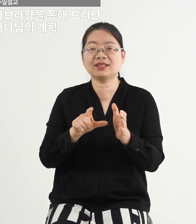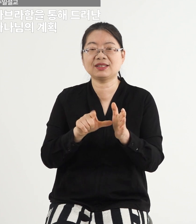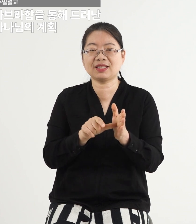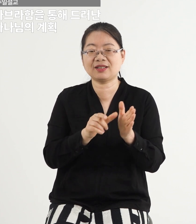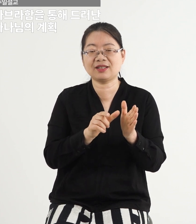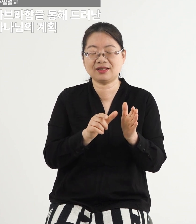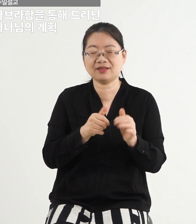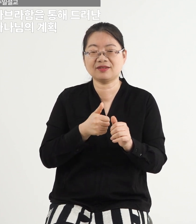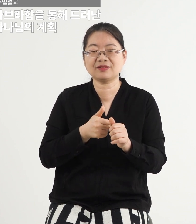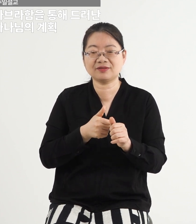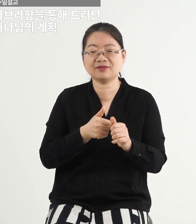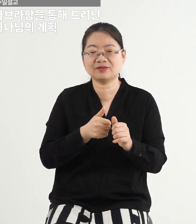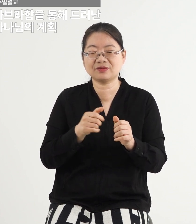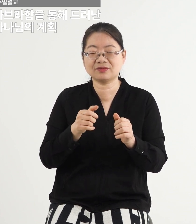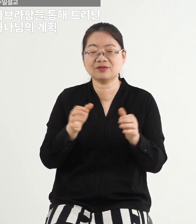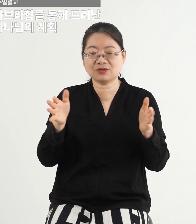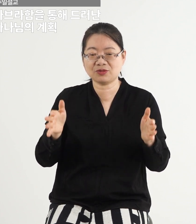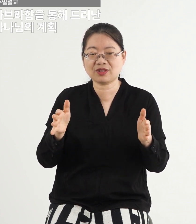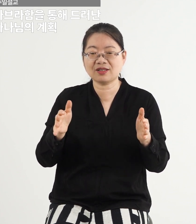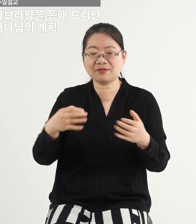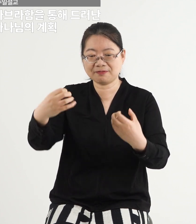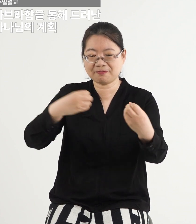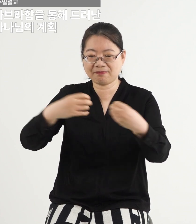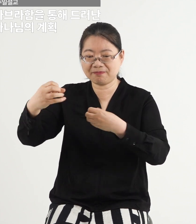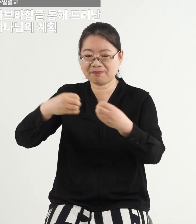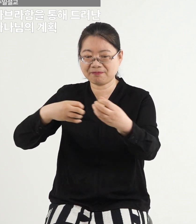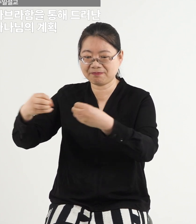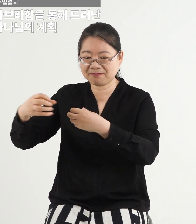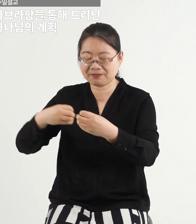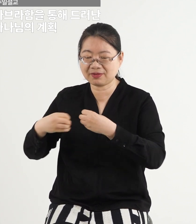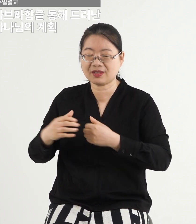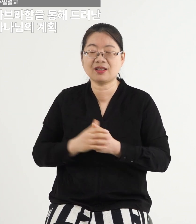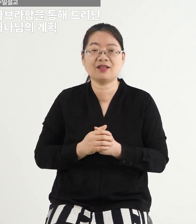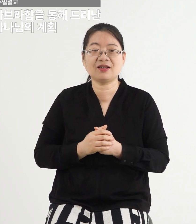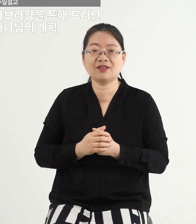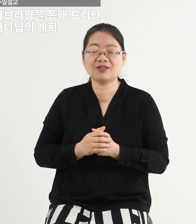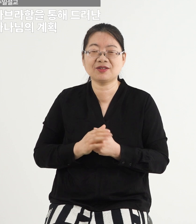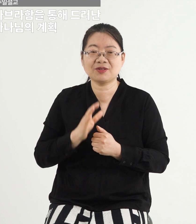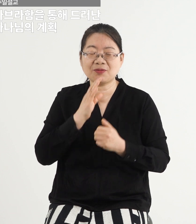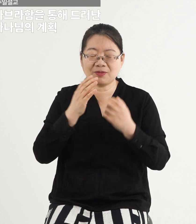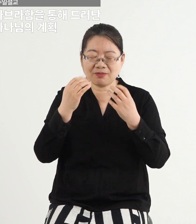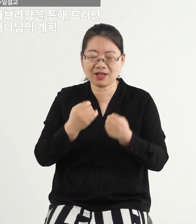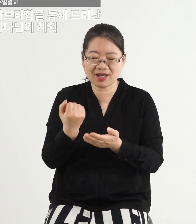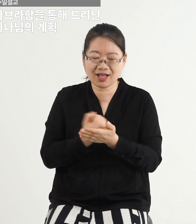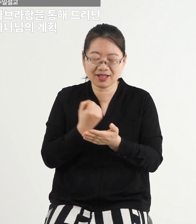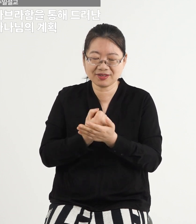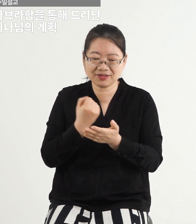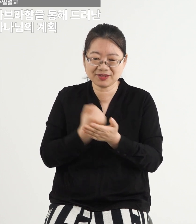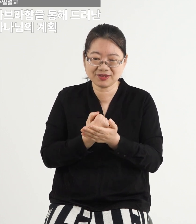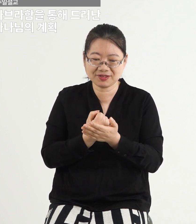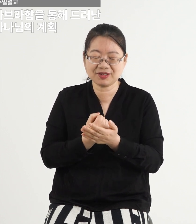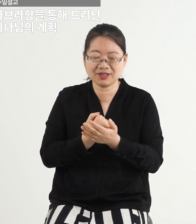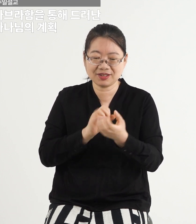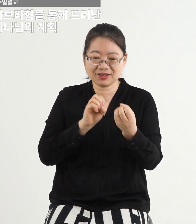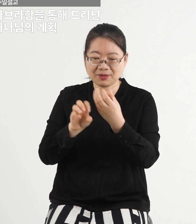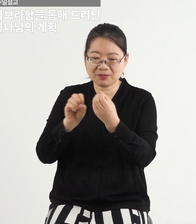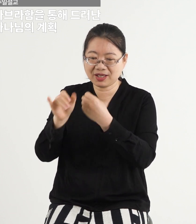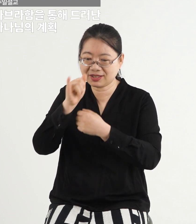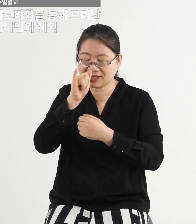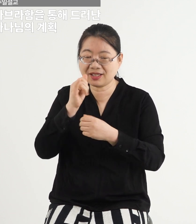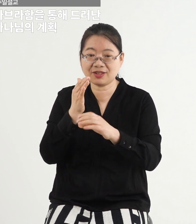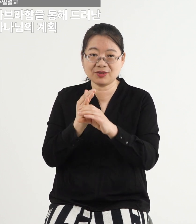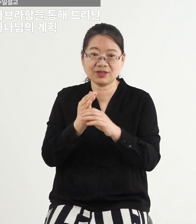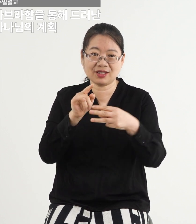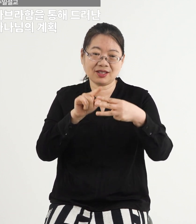걸쳐서 그 사연마다 사정마다 많은 아쉬움이 쏟아졌겠죠? 그 중에서